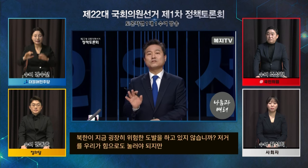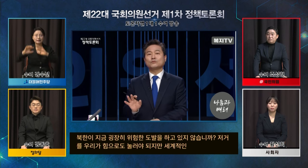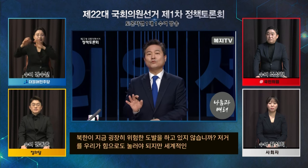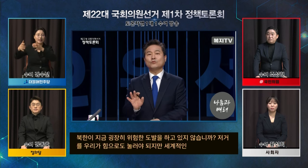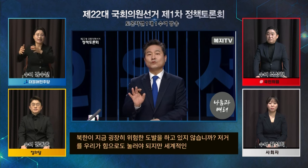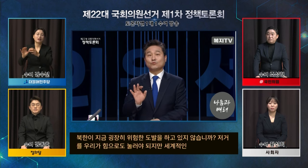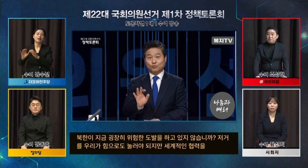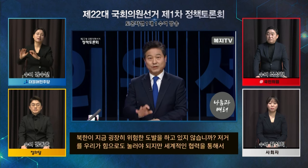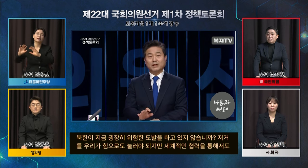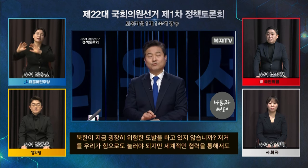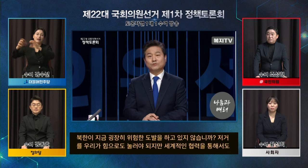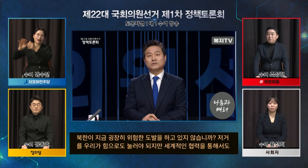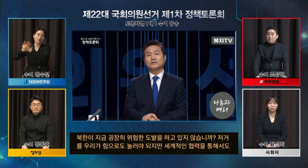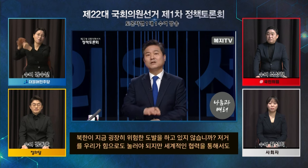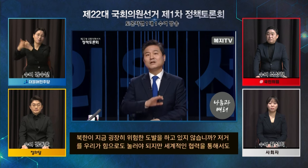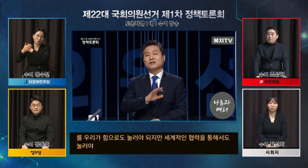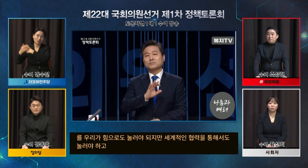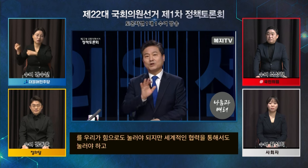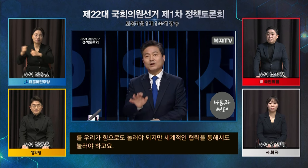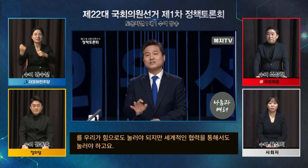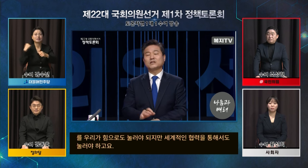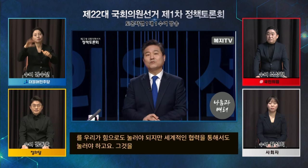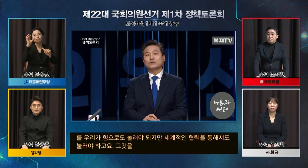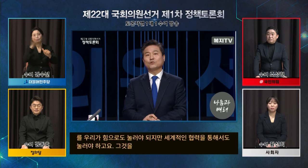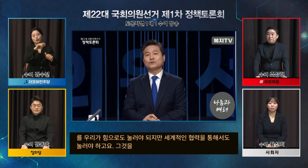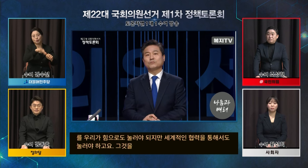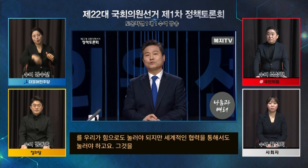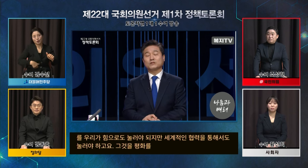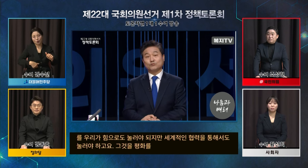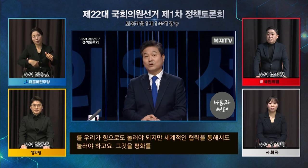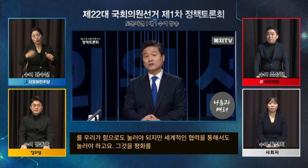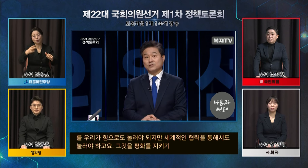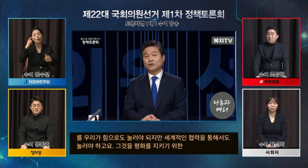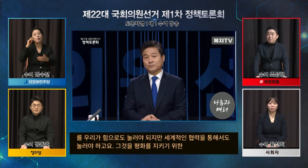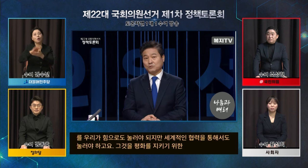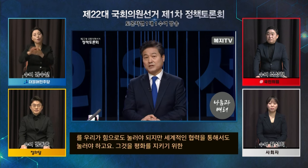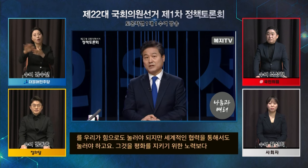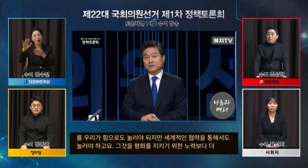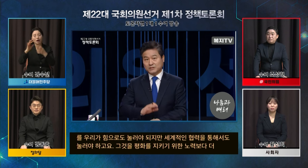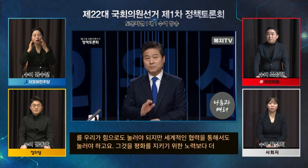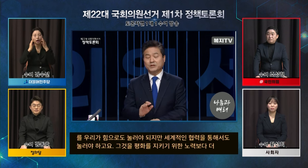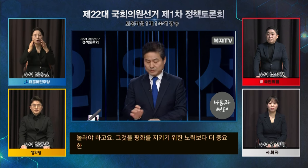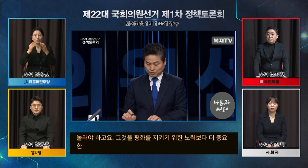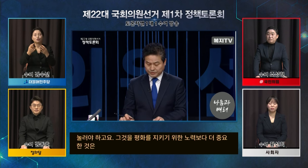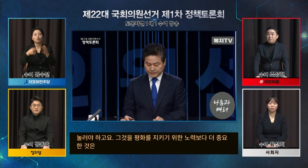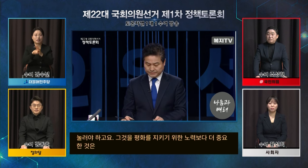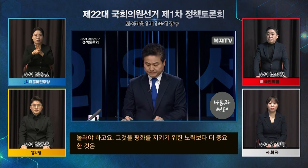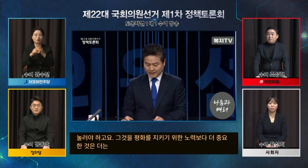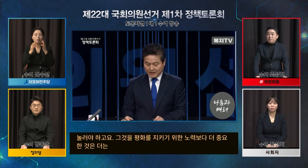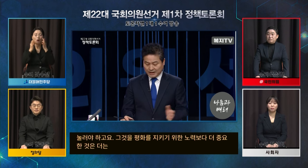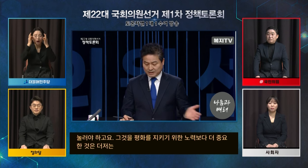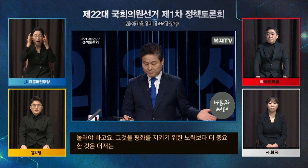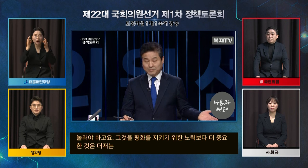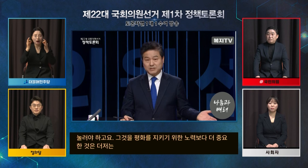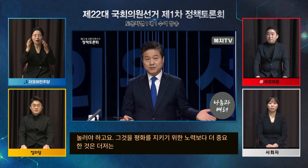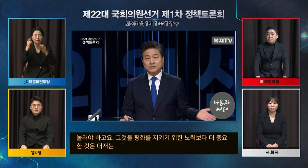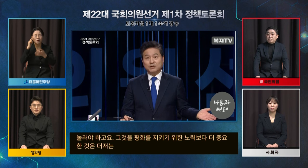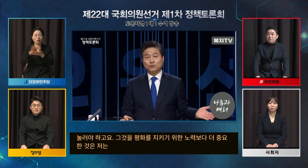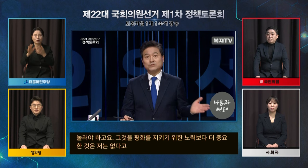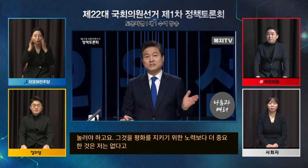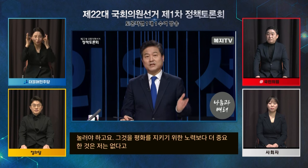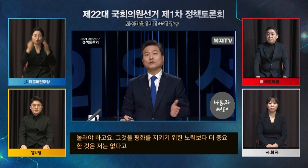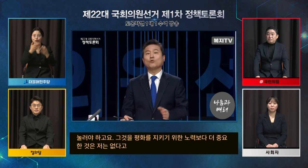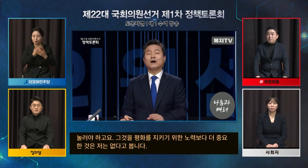협력을 통해서도 눌러야 하고요. 그걸 평화를 지키기 위한 노력보다 더 중요한 건 저는 없다고 생각합니다. 그런 면에서 보면 아까 금방